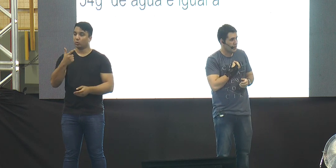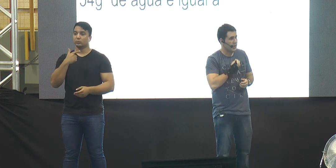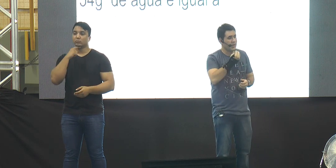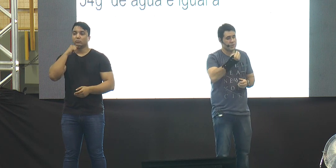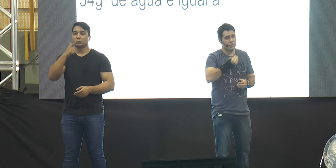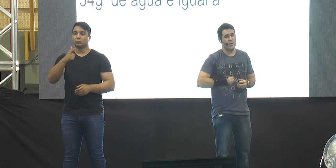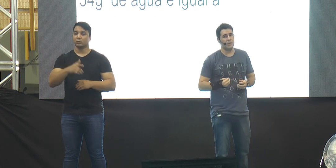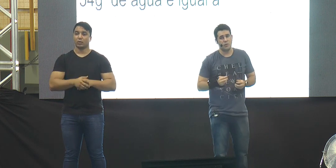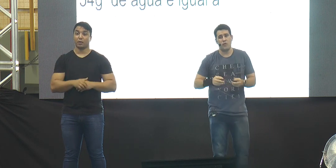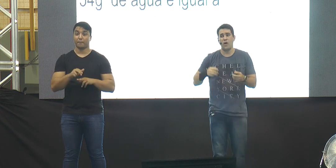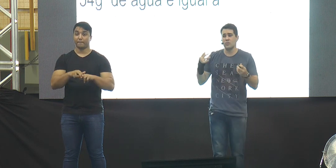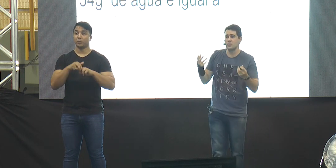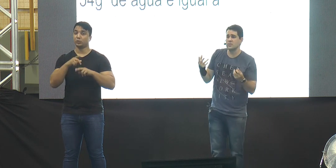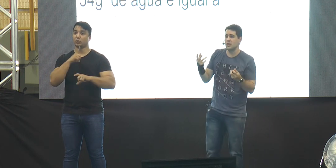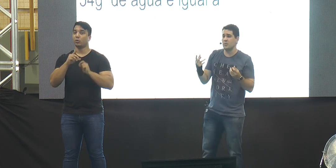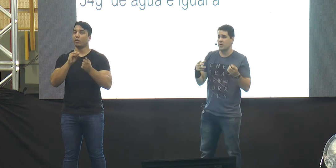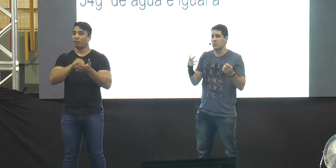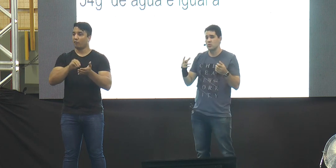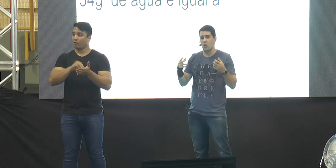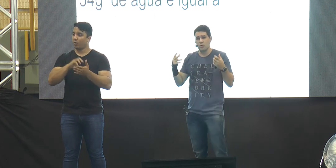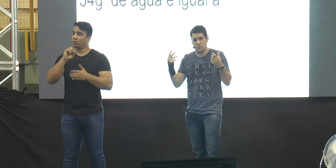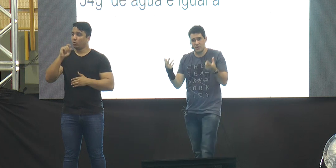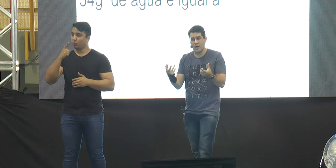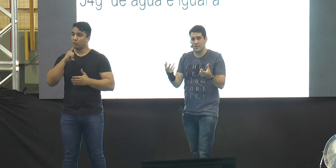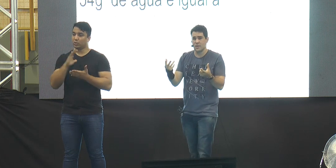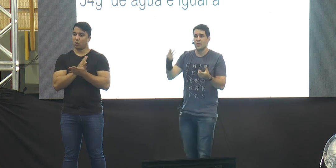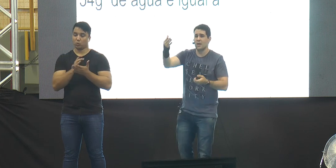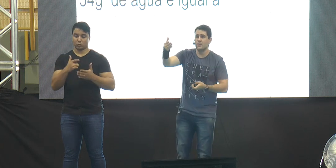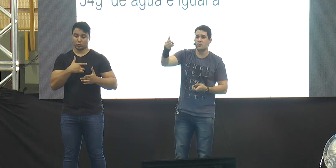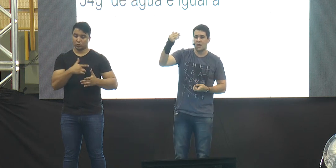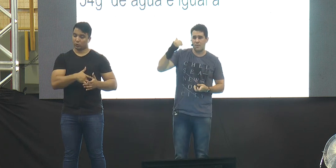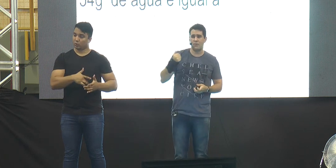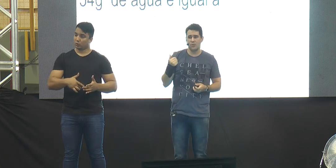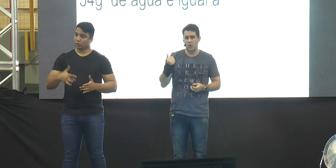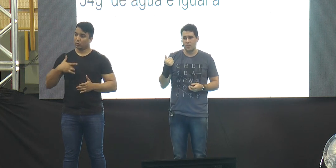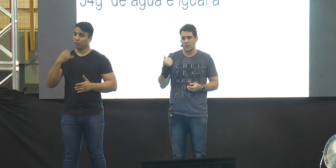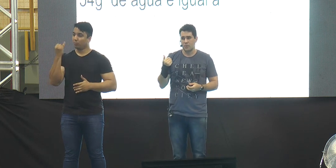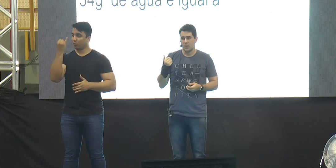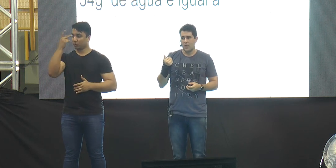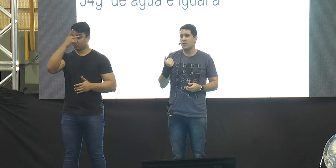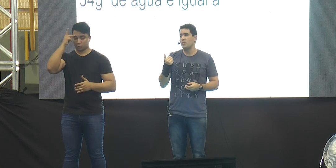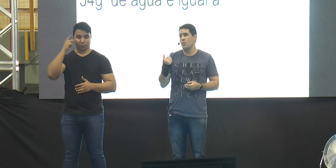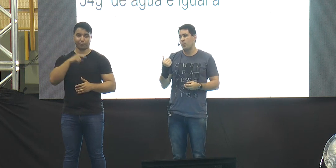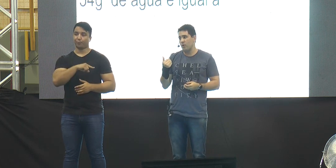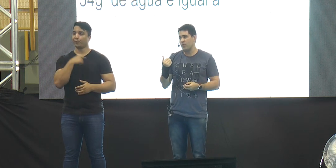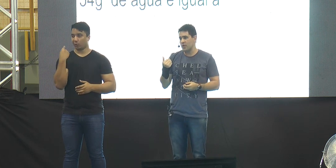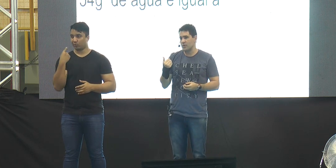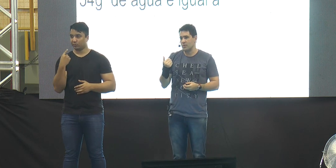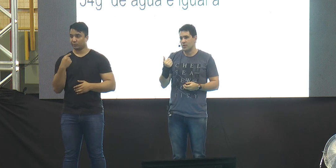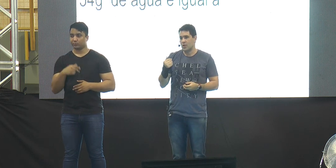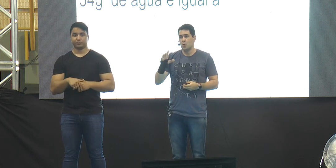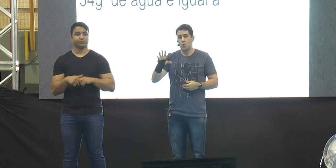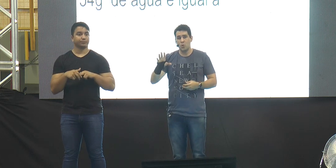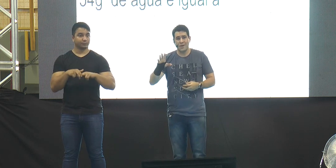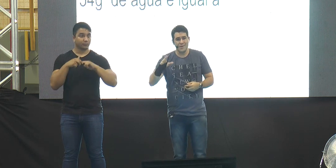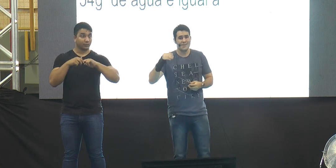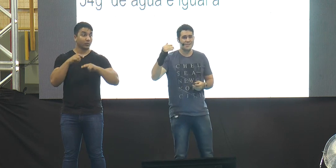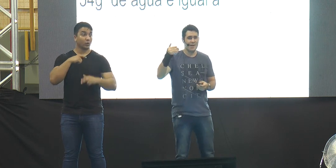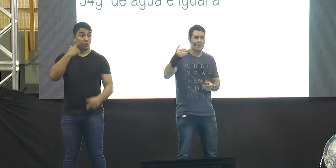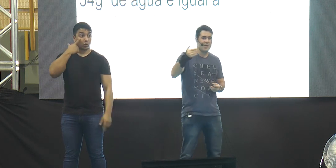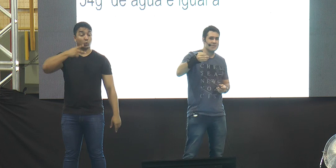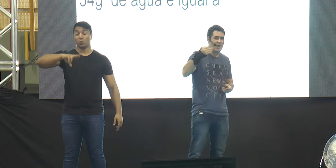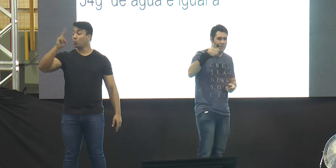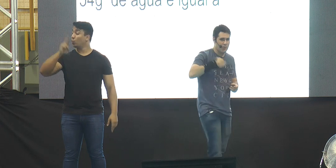corpo. E nesse momento, falta oxigênio para alguns órgãos vitais e a pessoa acaba vindo a óbito. Então, meu povo lindo,